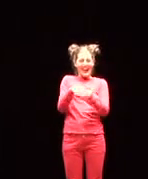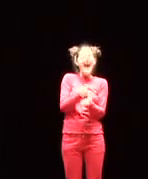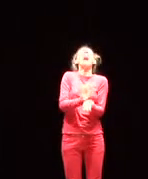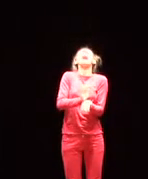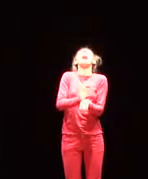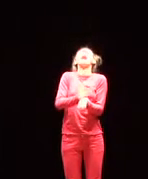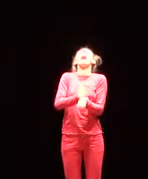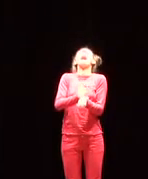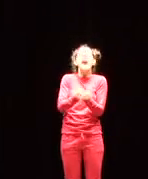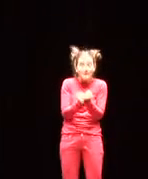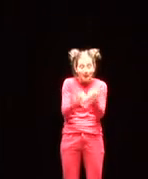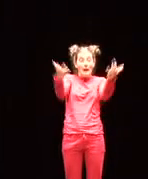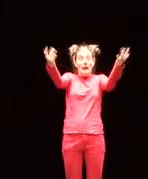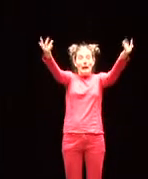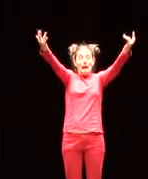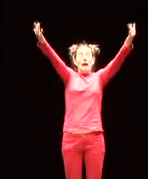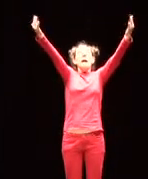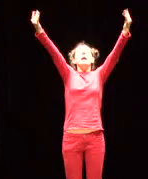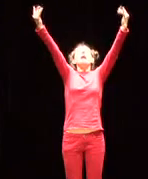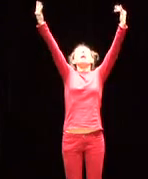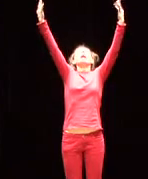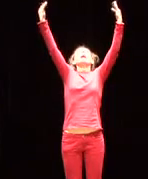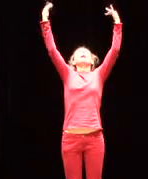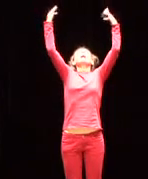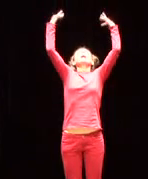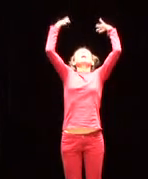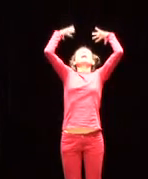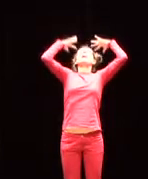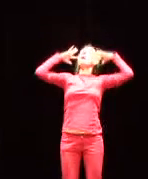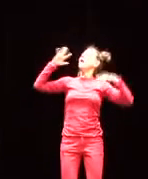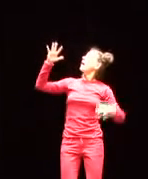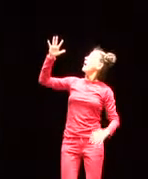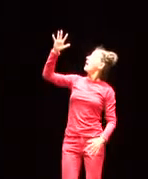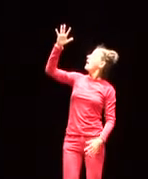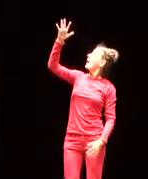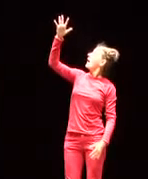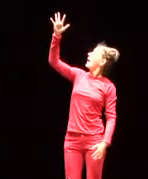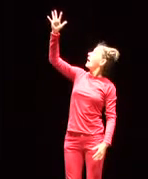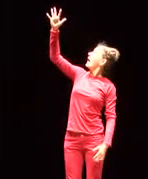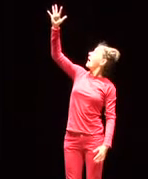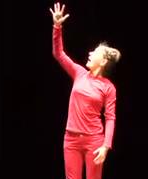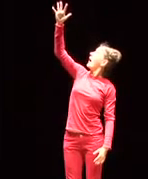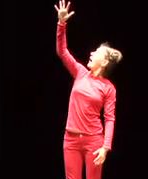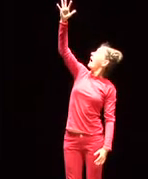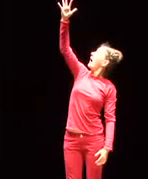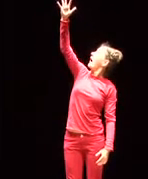qui rigolent et qui nous éclaboussent. Aussi, aussi